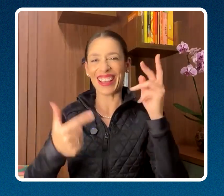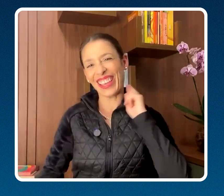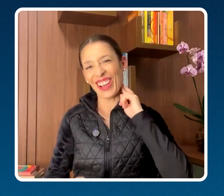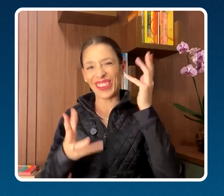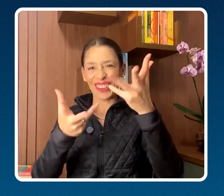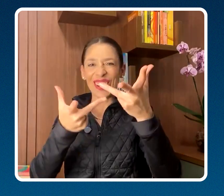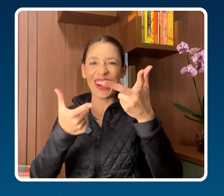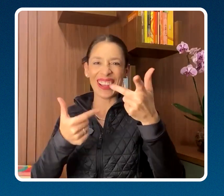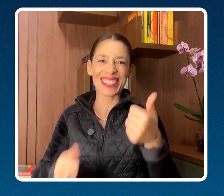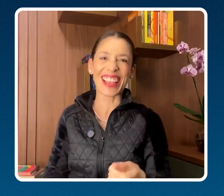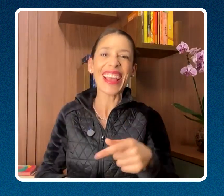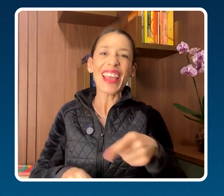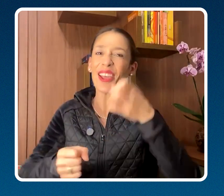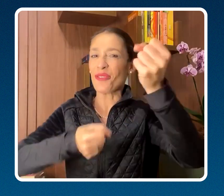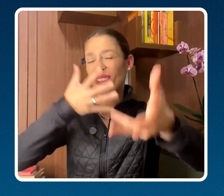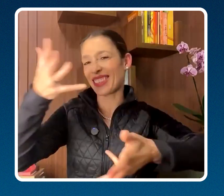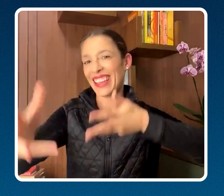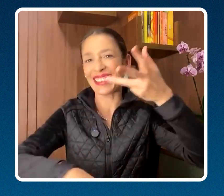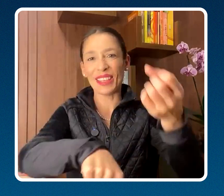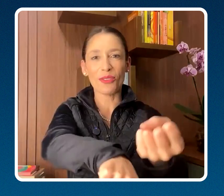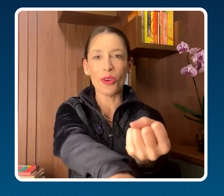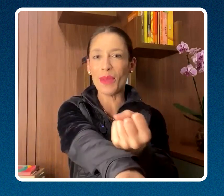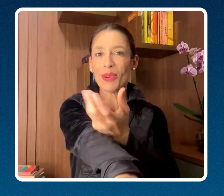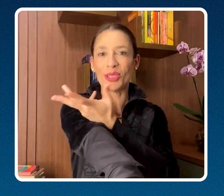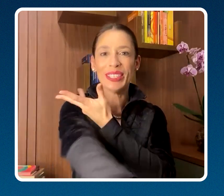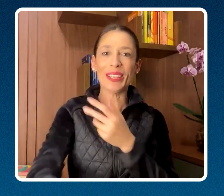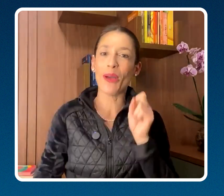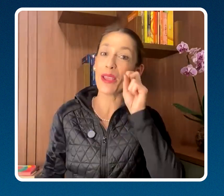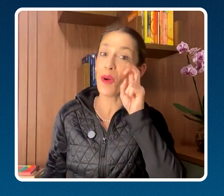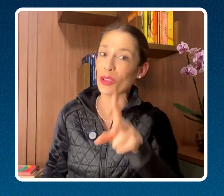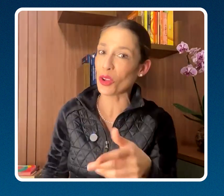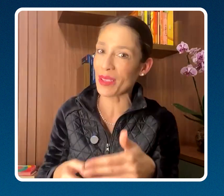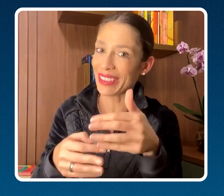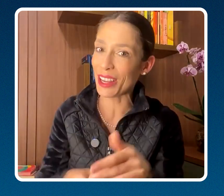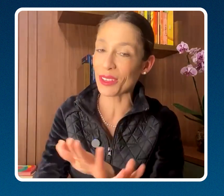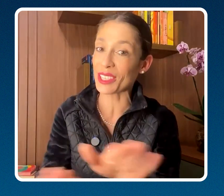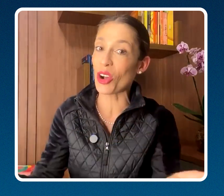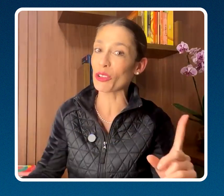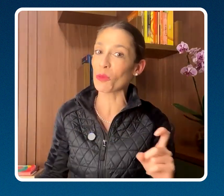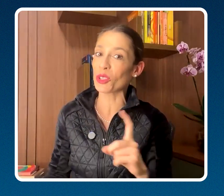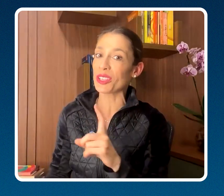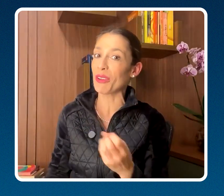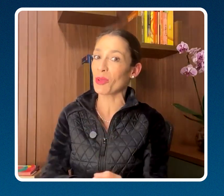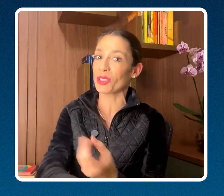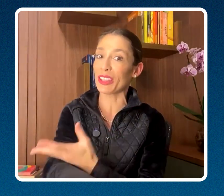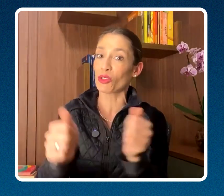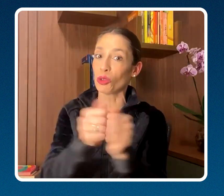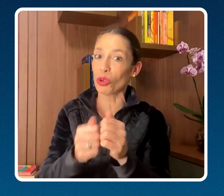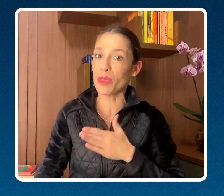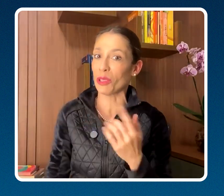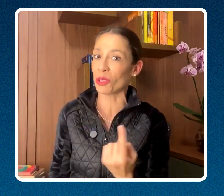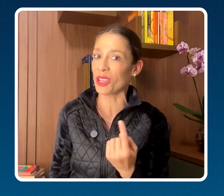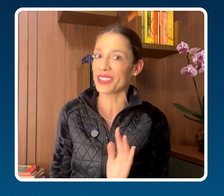Ai, Raquel, maravilhosa. Eu vou sinalizando e vou me emocionando. Aí eu olho os comentários e falo assim, olha, os potinhos estão emocionados